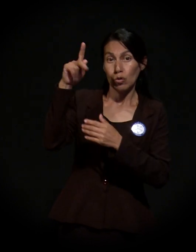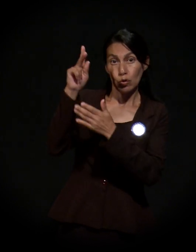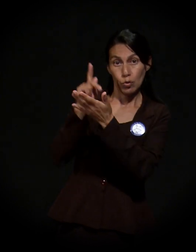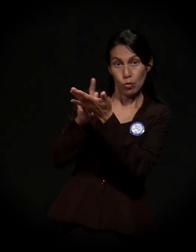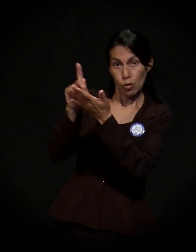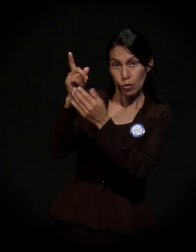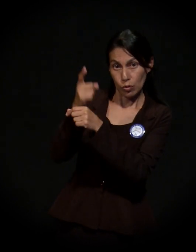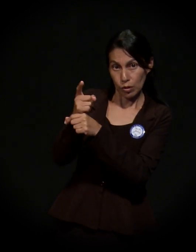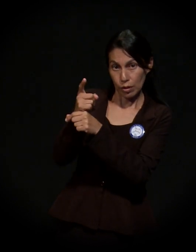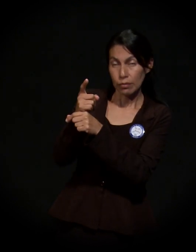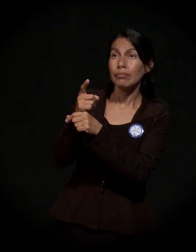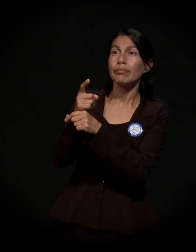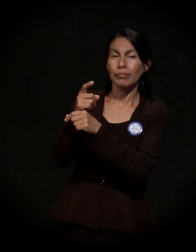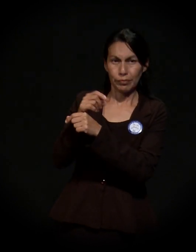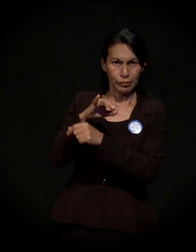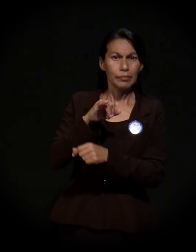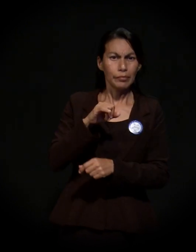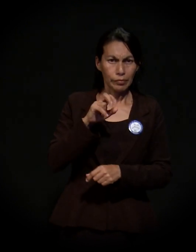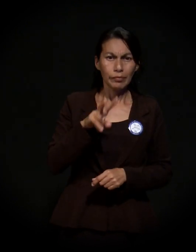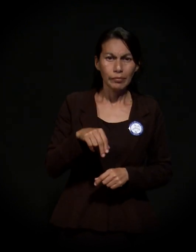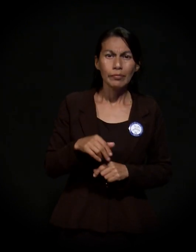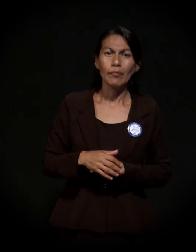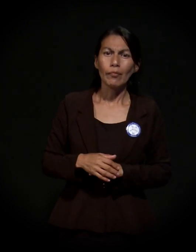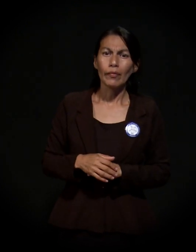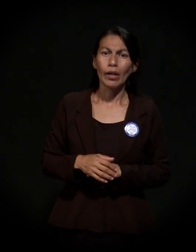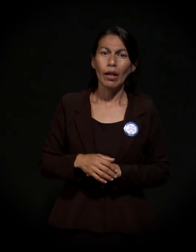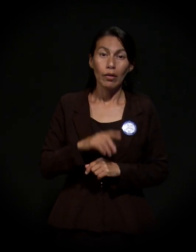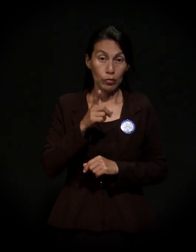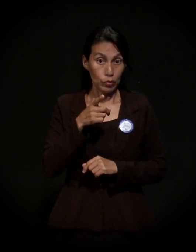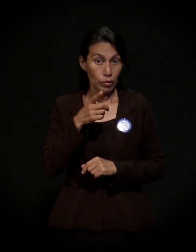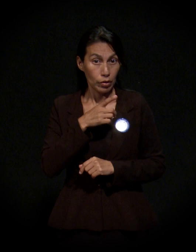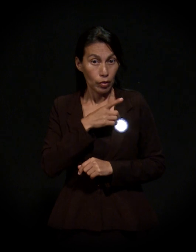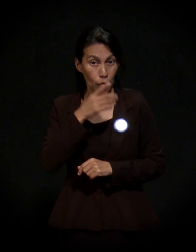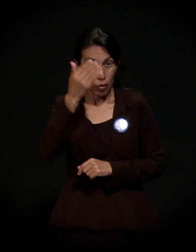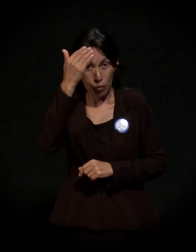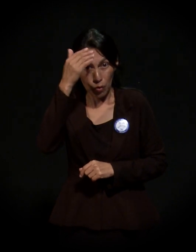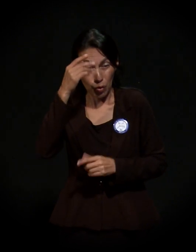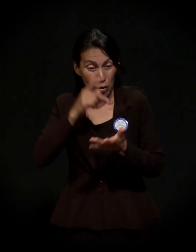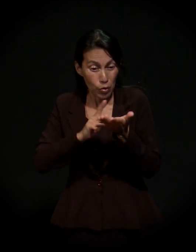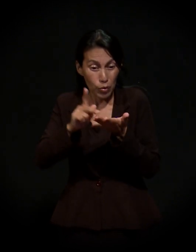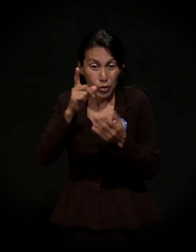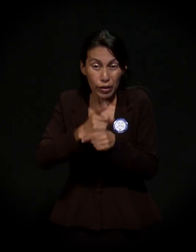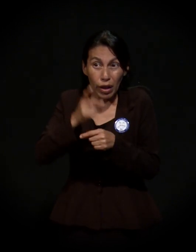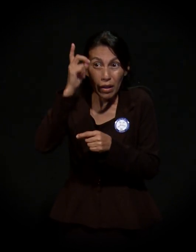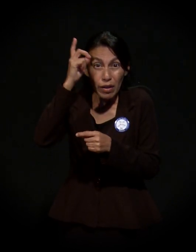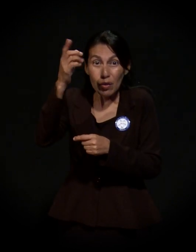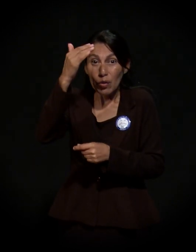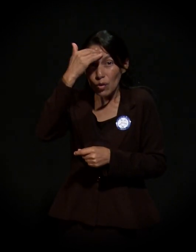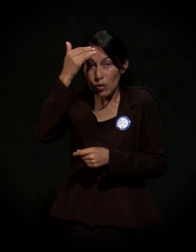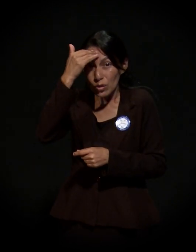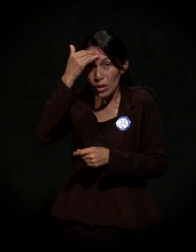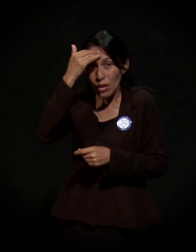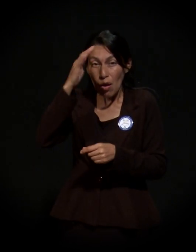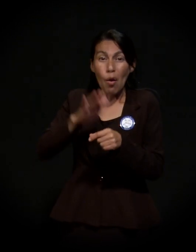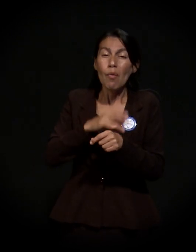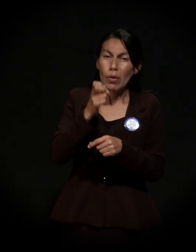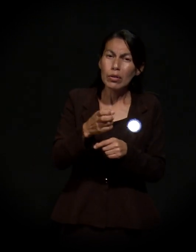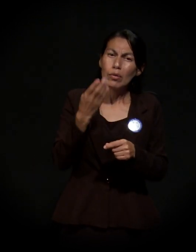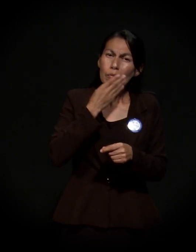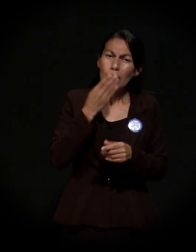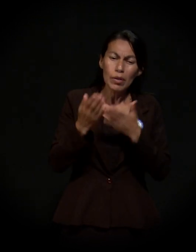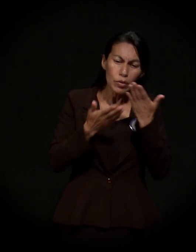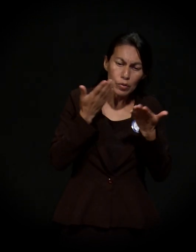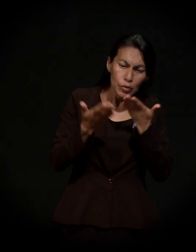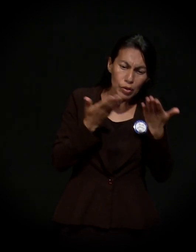Dios. Así es. Hay que conocer la voluntad de Dios, por lo tanto hay que estudiar la Biblia para conocer la voluntad de Dios. Cuéntanos algo